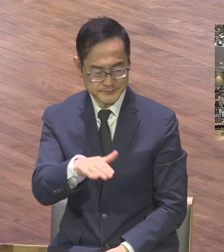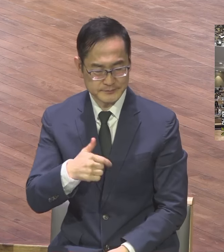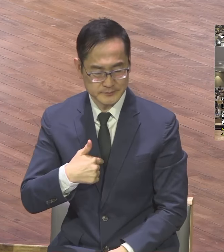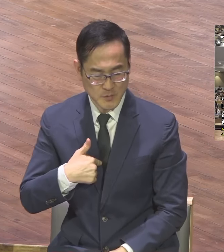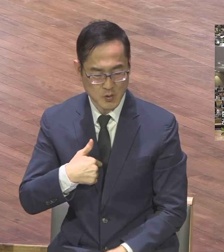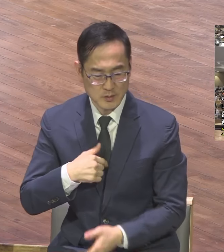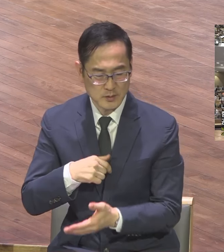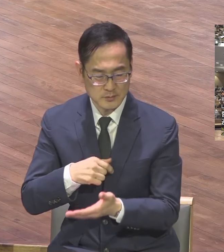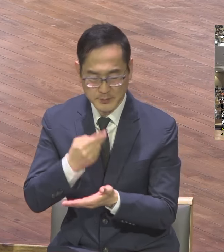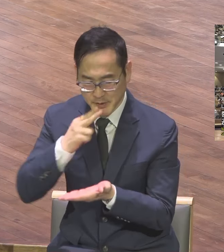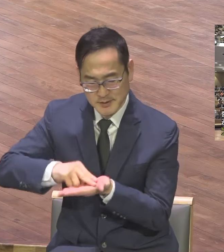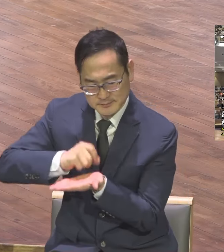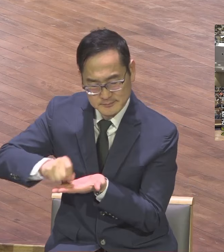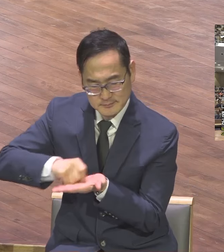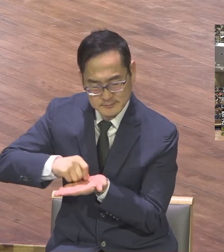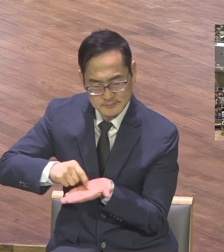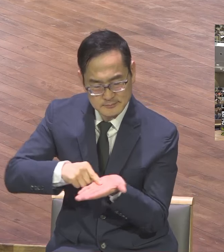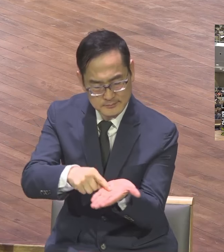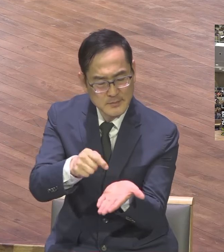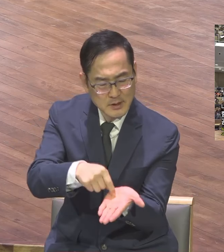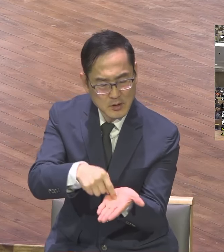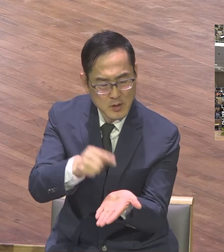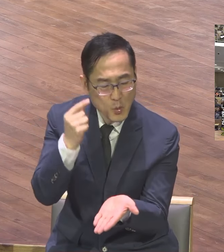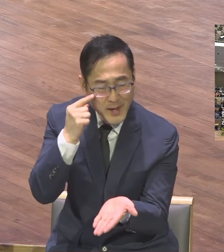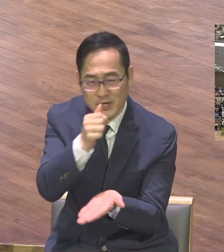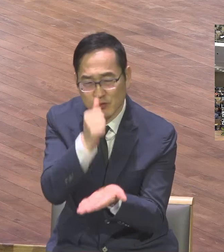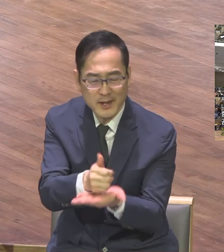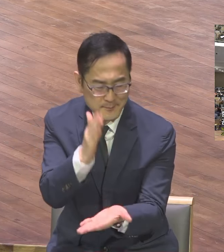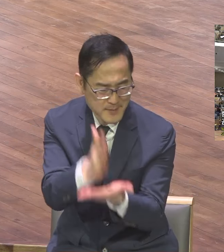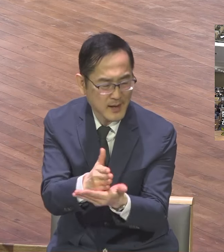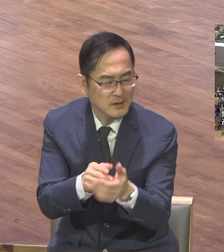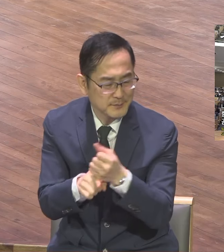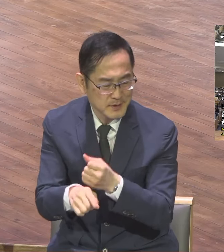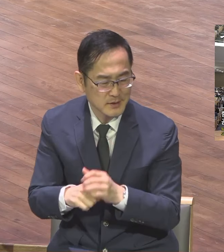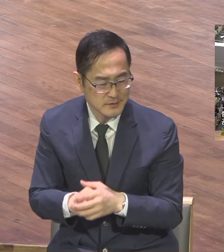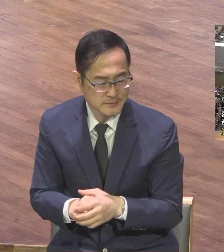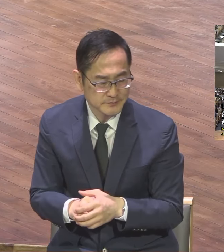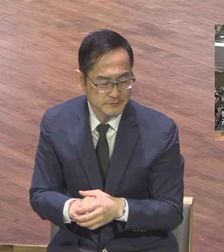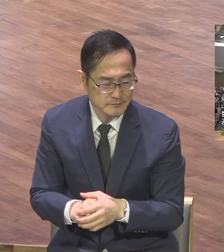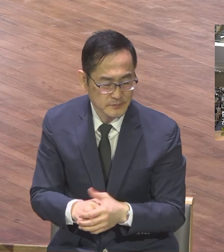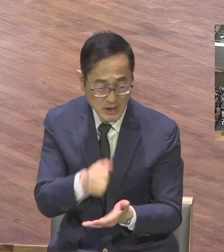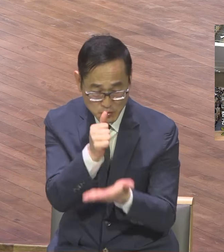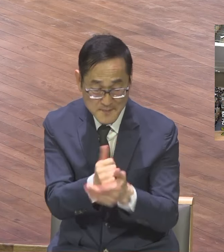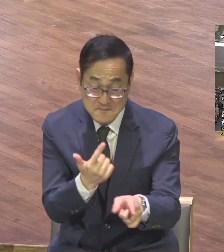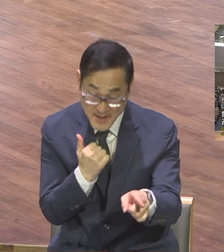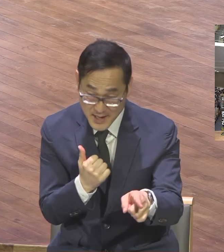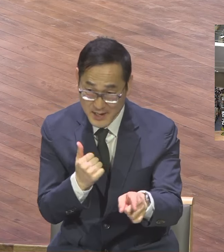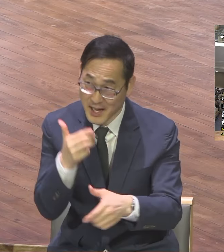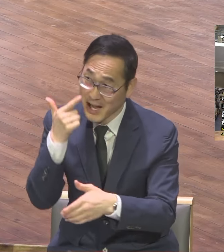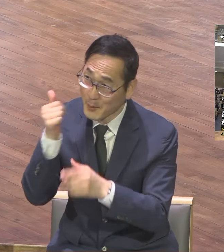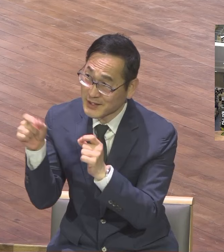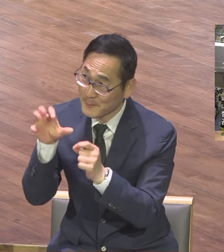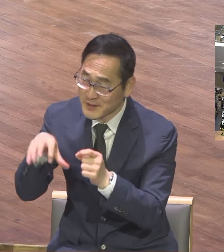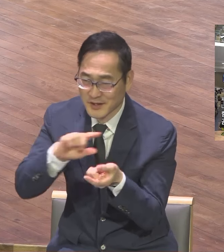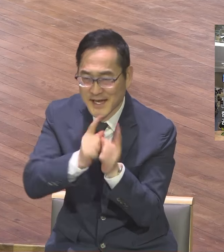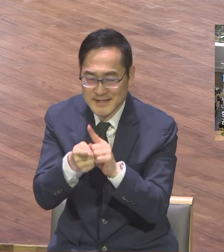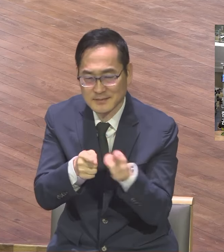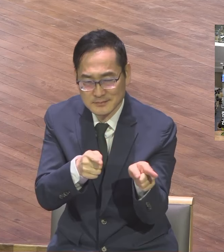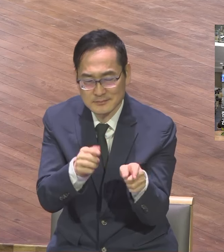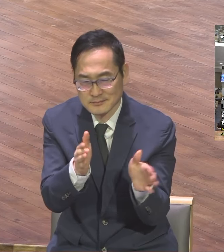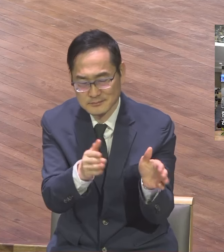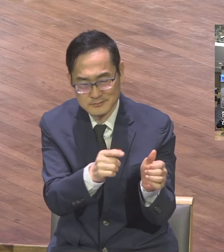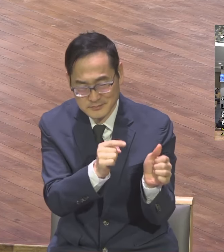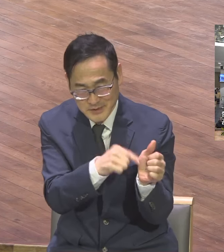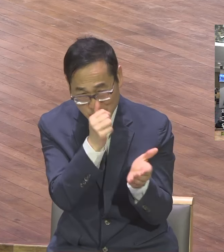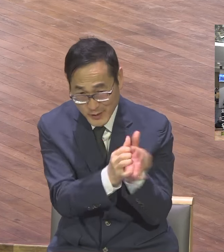너희에게 쓰면 너희로 죄를 범하지 않게 하려 함이라. 만일 누가 죄를 범하여도 아버지 앞에서 우리에게 대언자가 있으니 곧